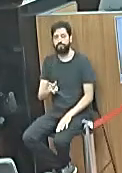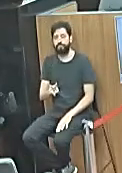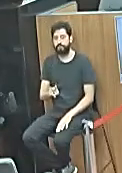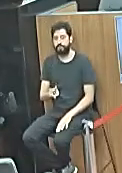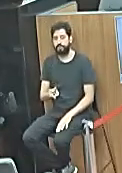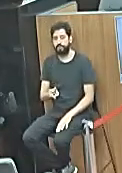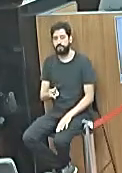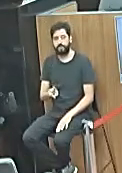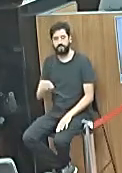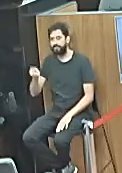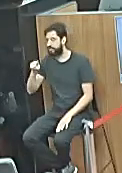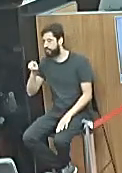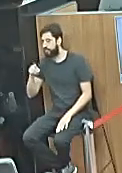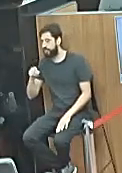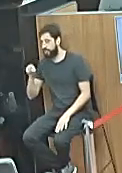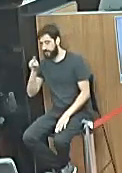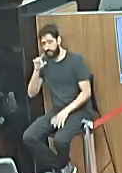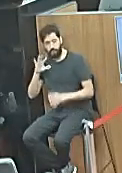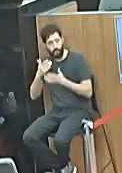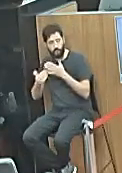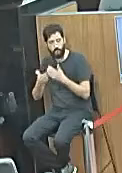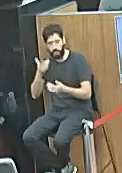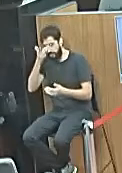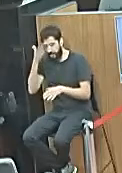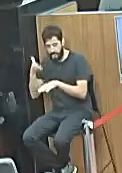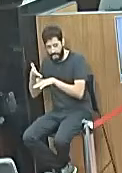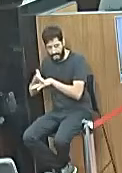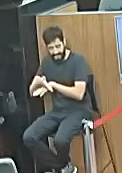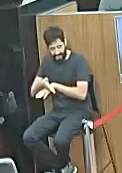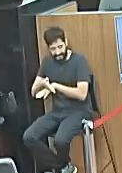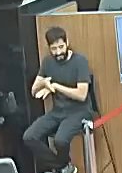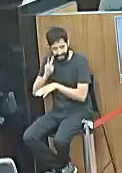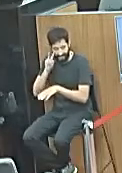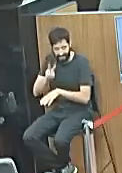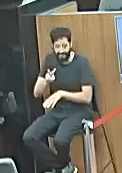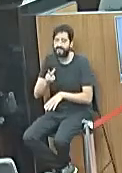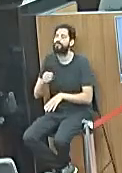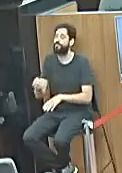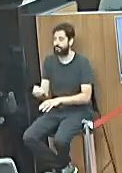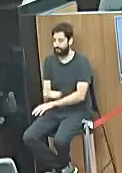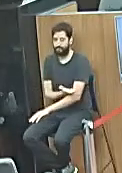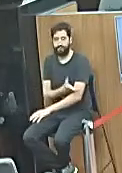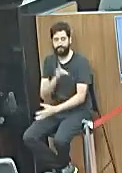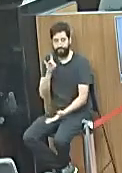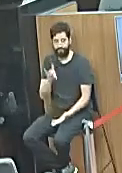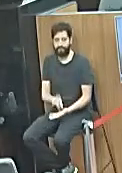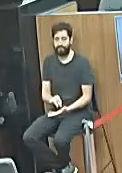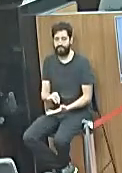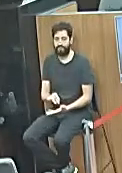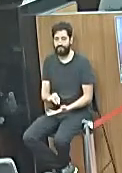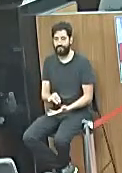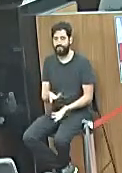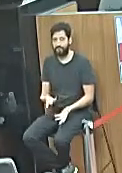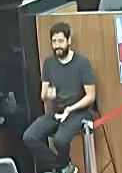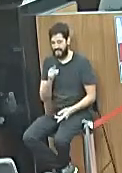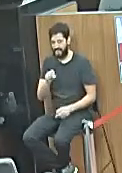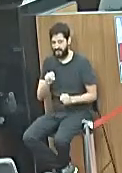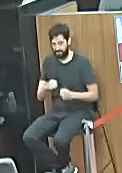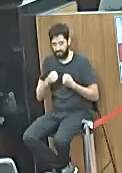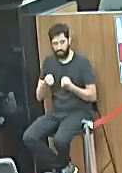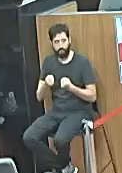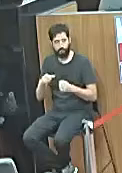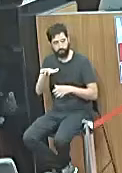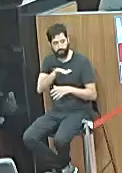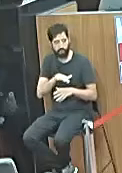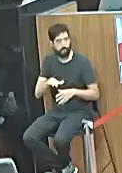ninguém que entre naquela caverna de alemão não fique não consegue ficar emocionado é impressionante a força daquele lugar